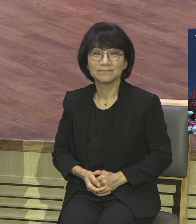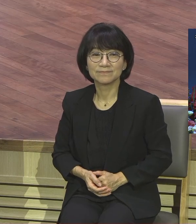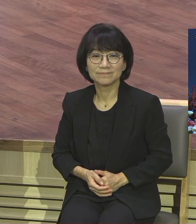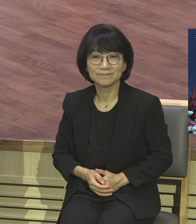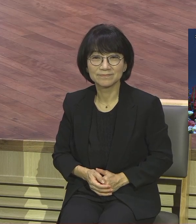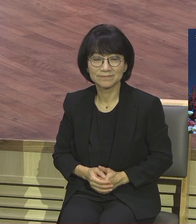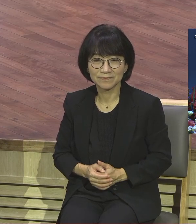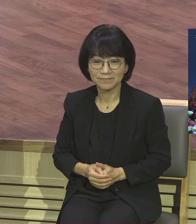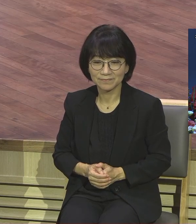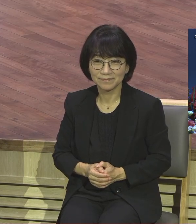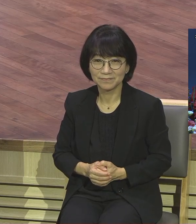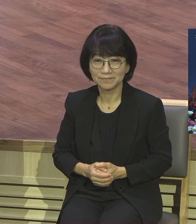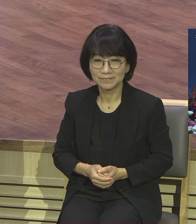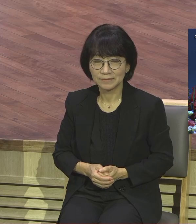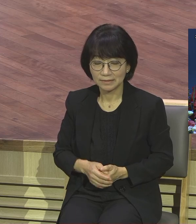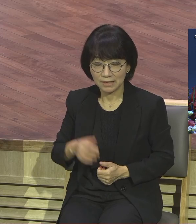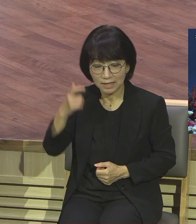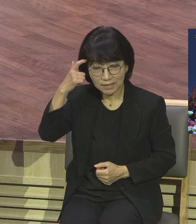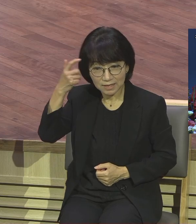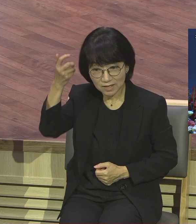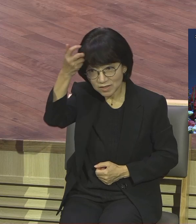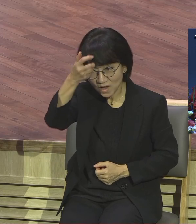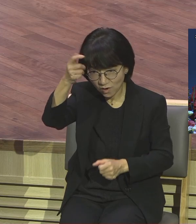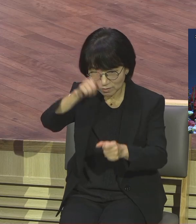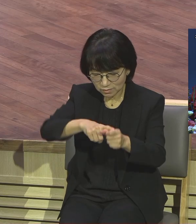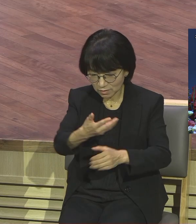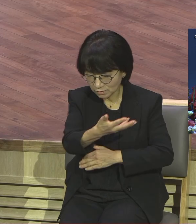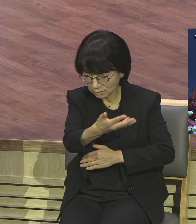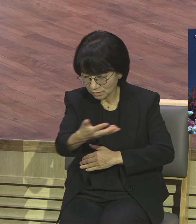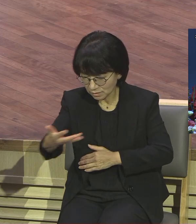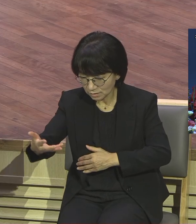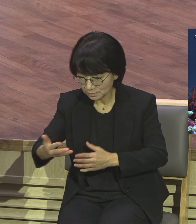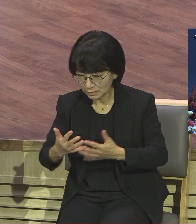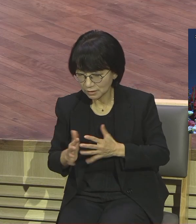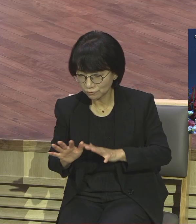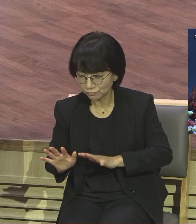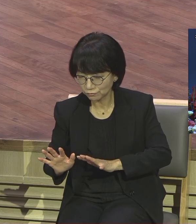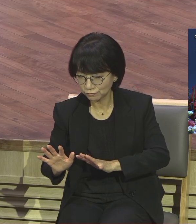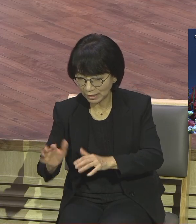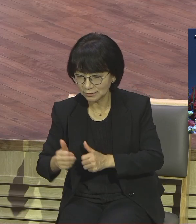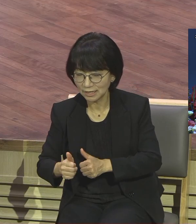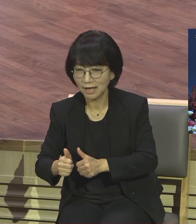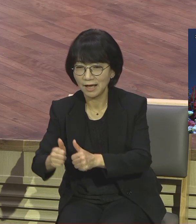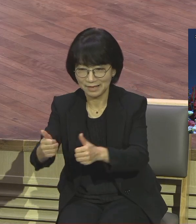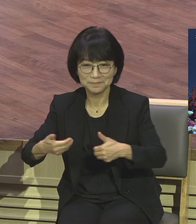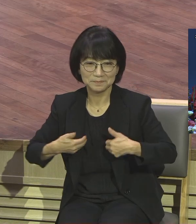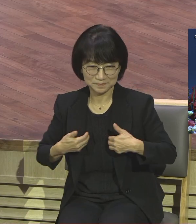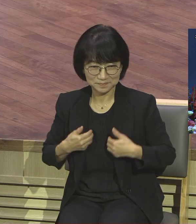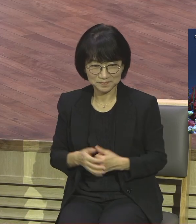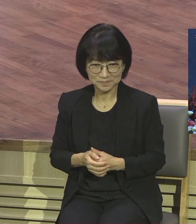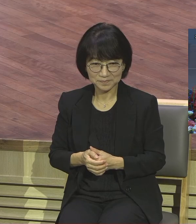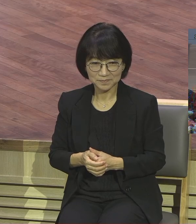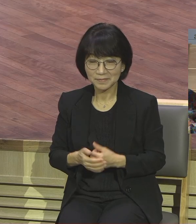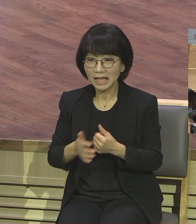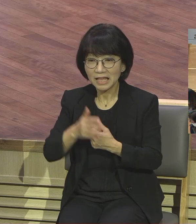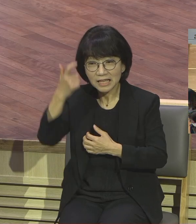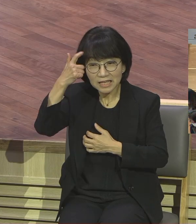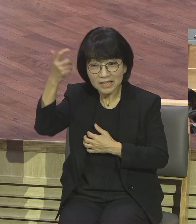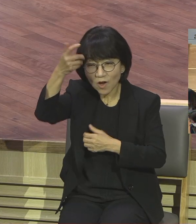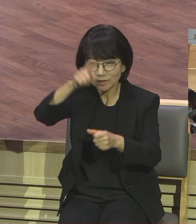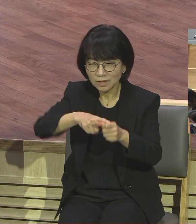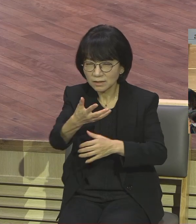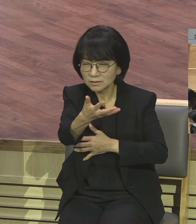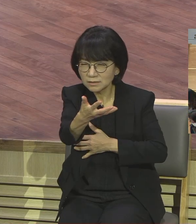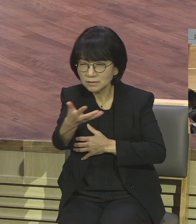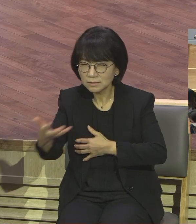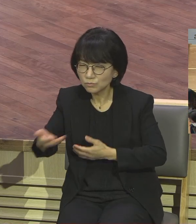영적인 박자를 맞추지 못해, 흐름을 타지 못해. 그래서 여러분 예배가 최우선순위 되기 바랍니다.